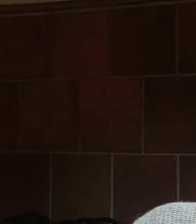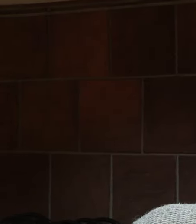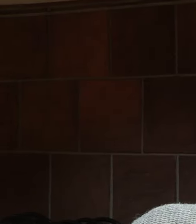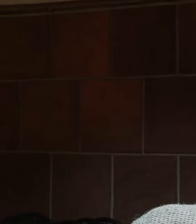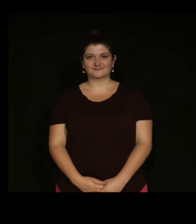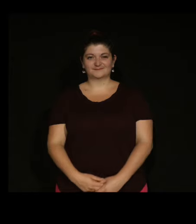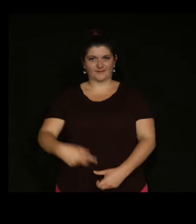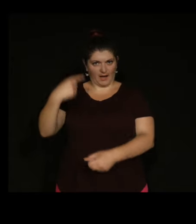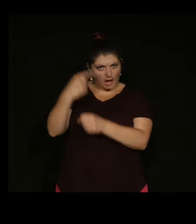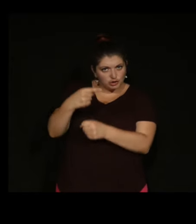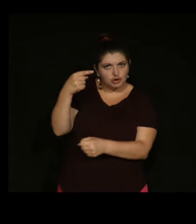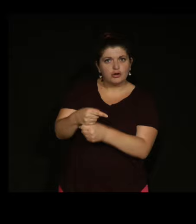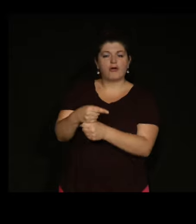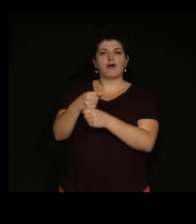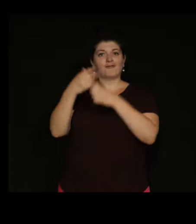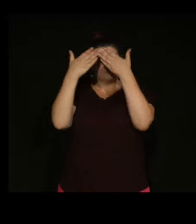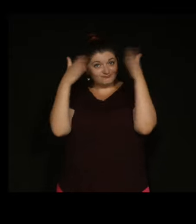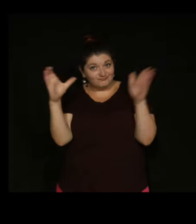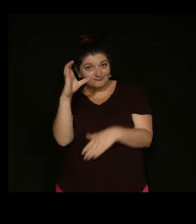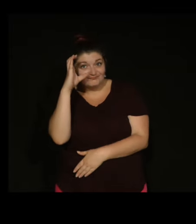Exigence, bienveillance.